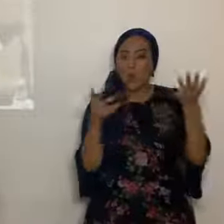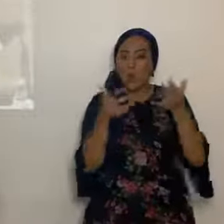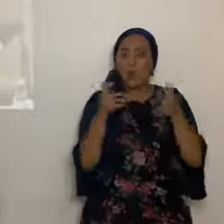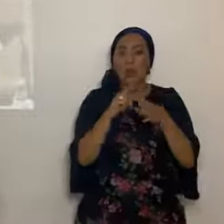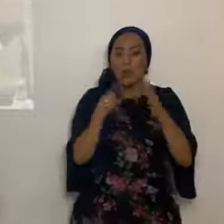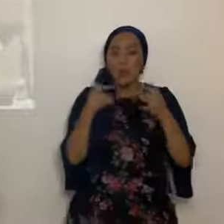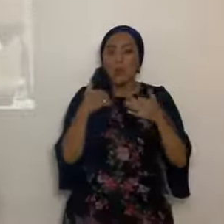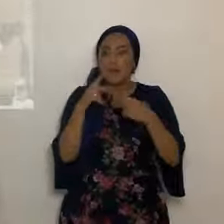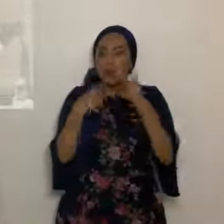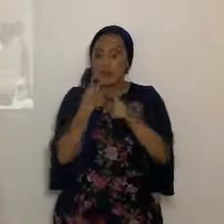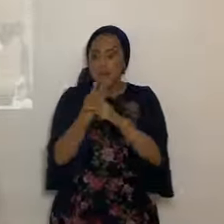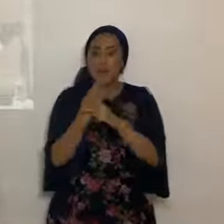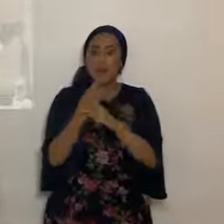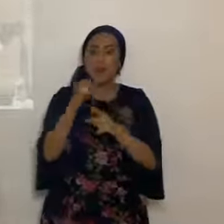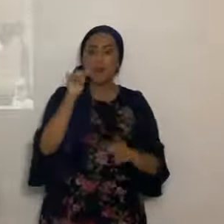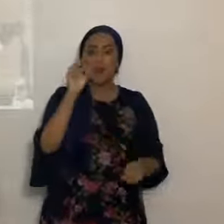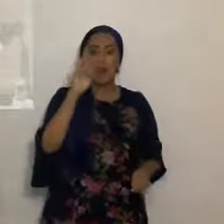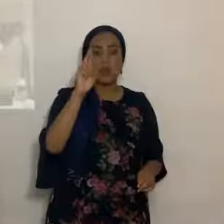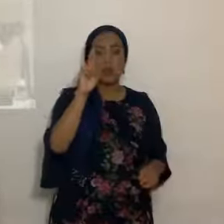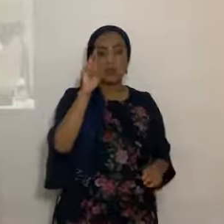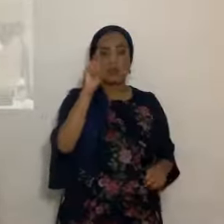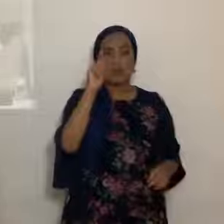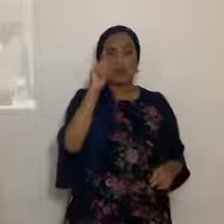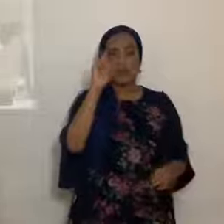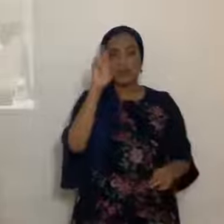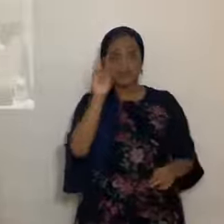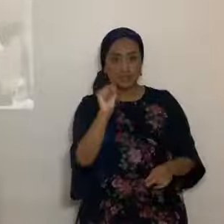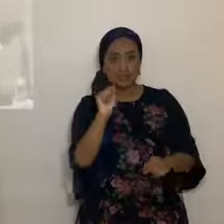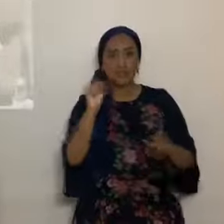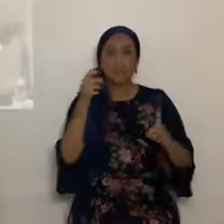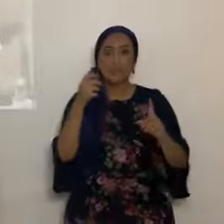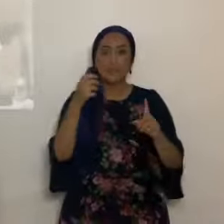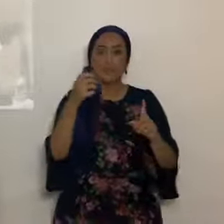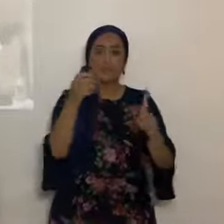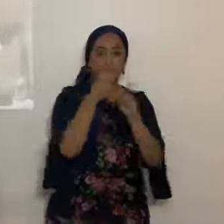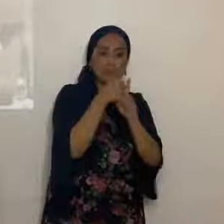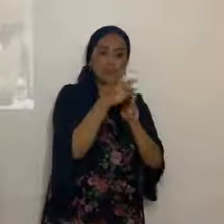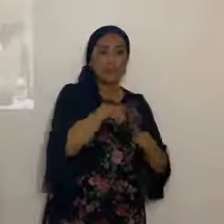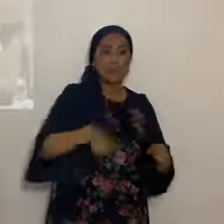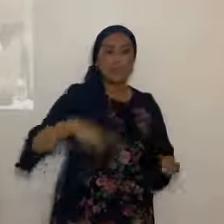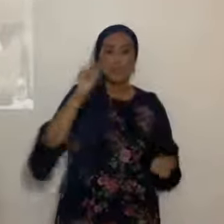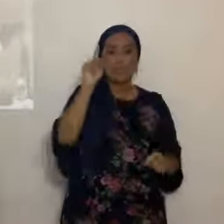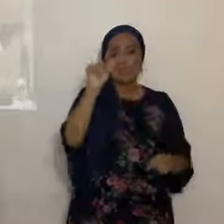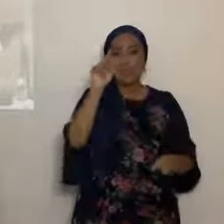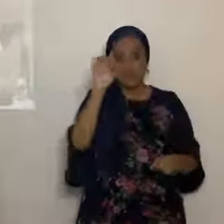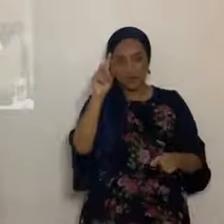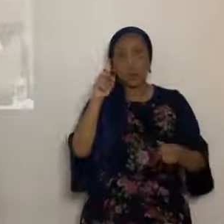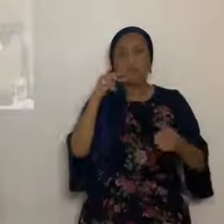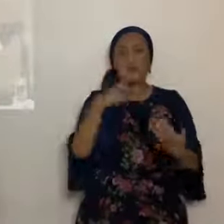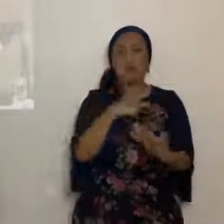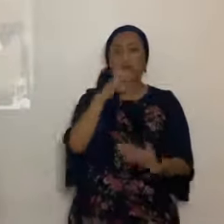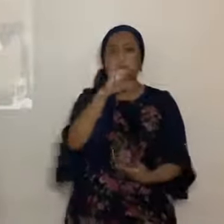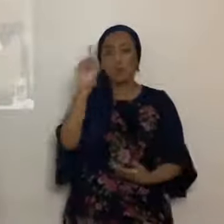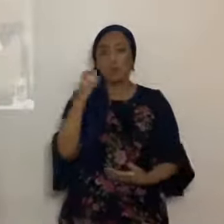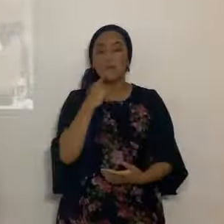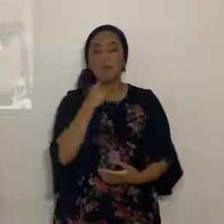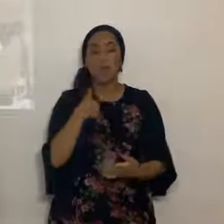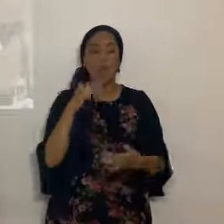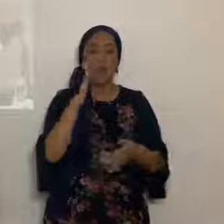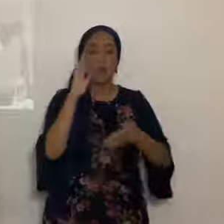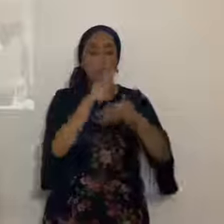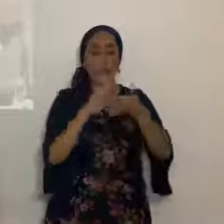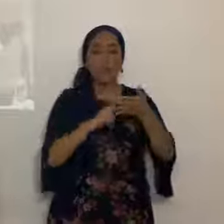una especie de artritis la que había tomado al rey David. Salmo 51 dice así, voy a